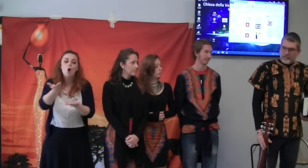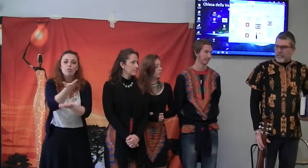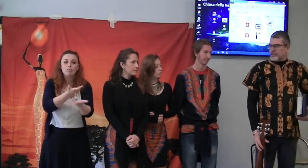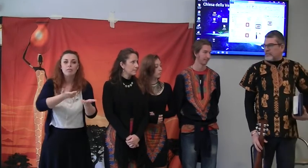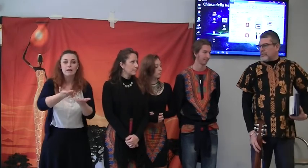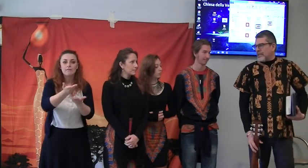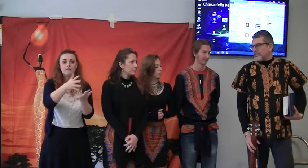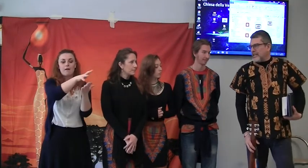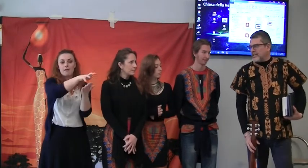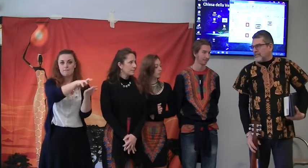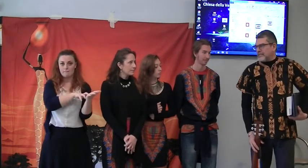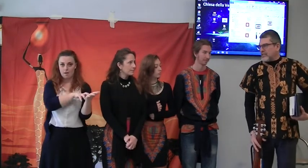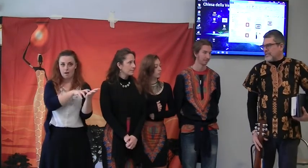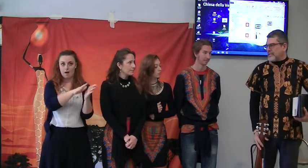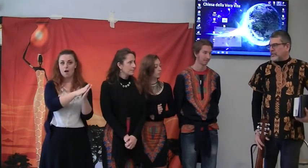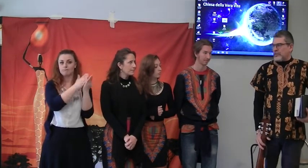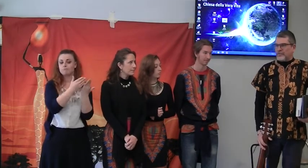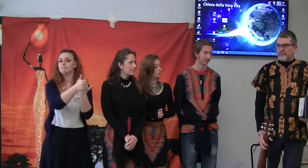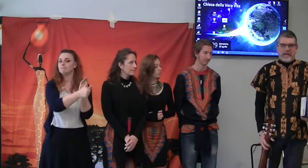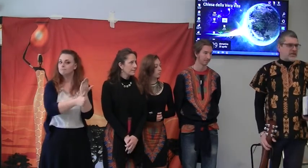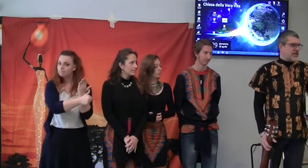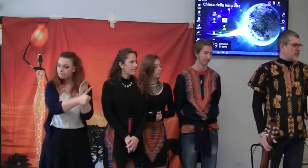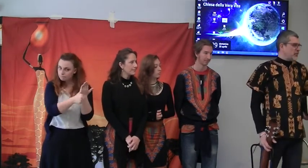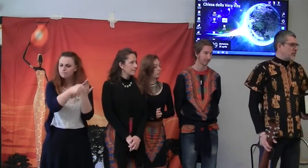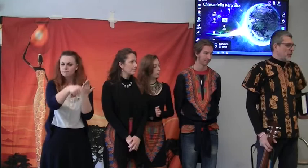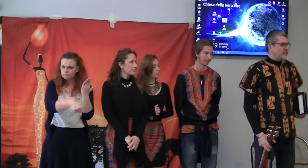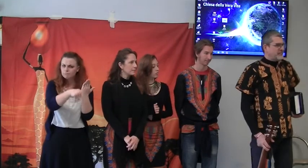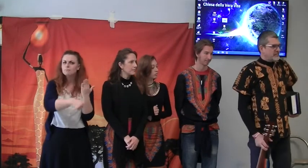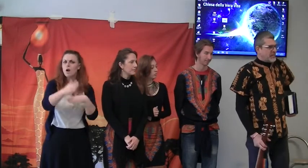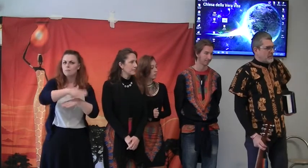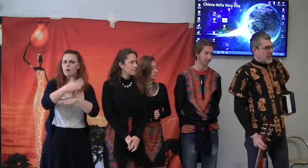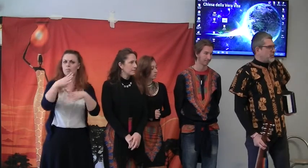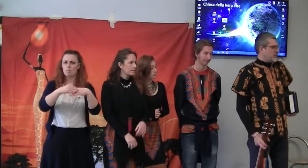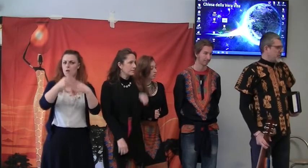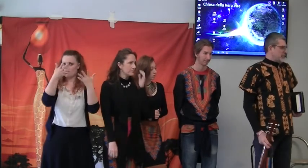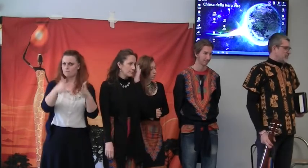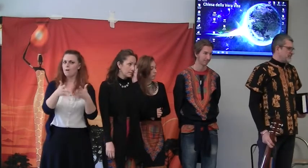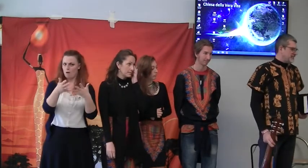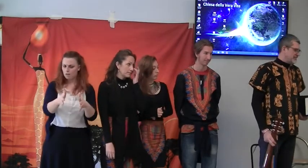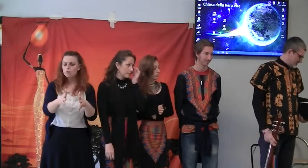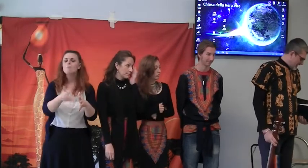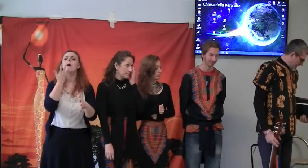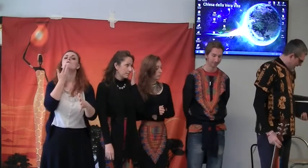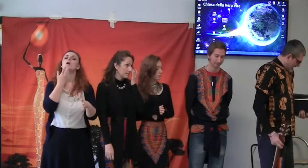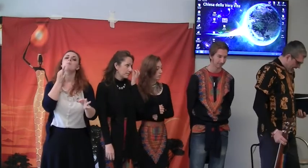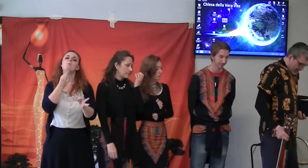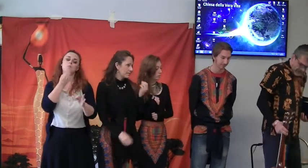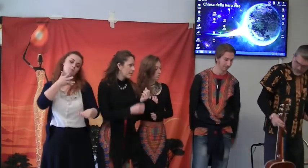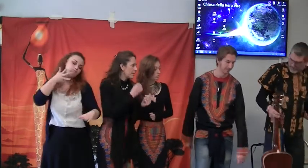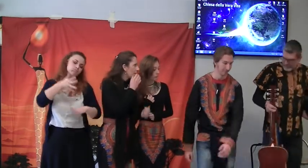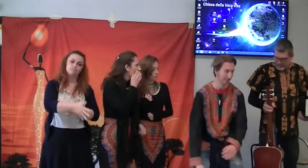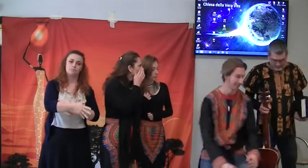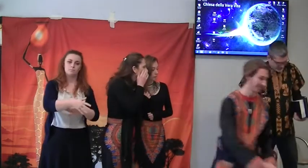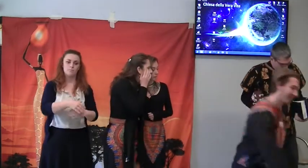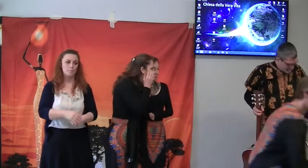un brano della scrittura che stamattina già è stato accennato per un po', ma lo approfondiremo. Allora,